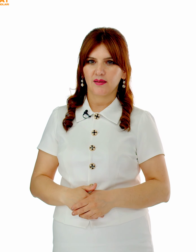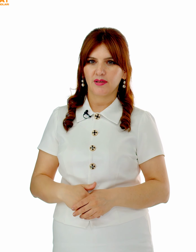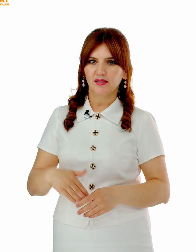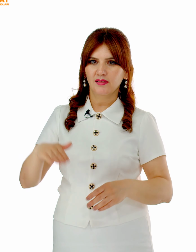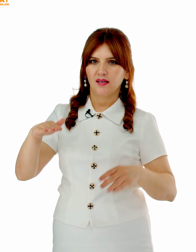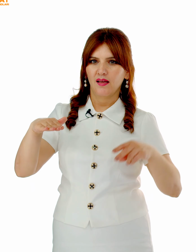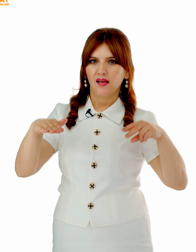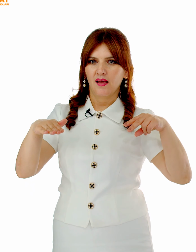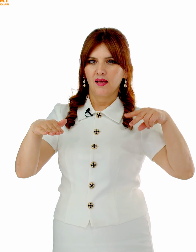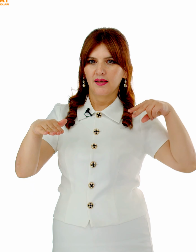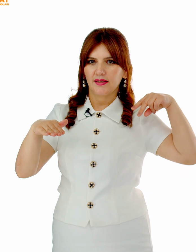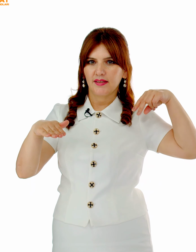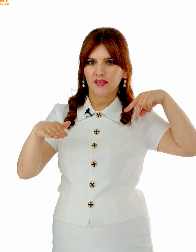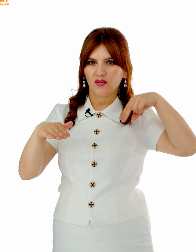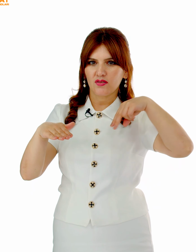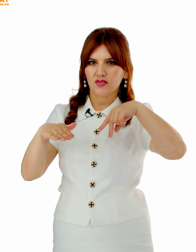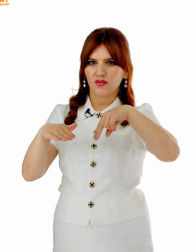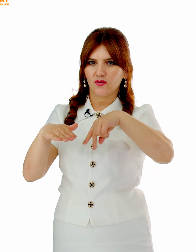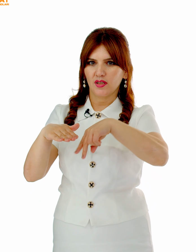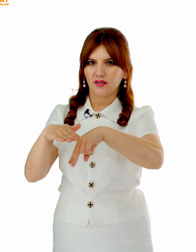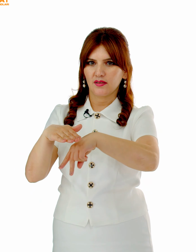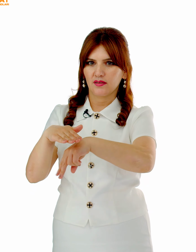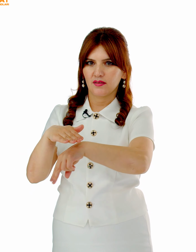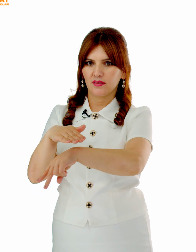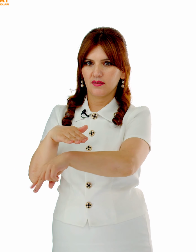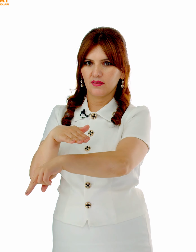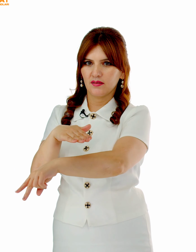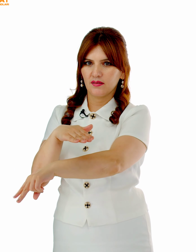Qaytaraman. Yer osti yo'li.